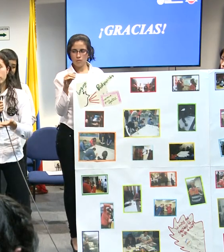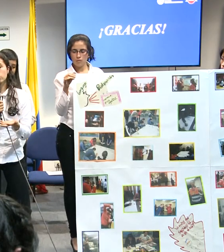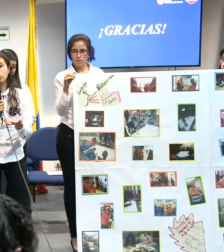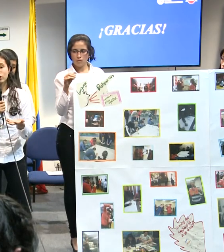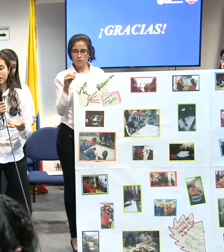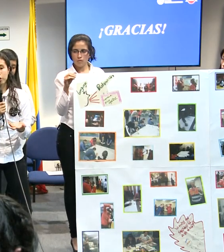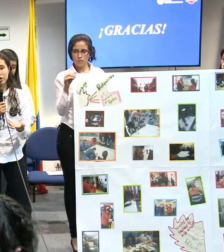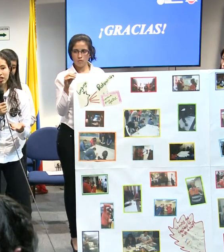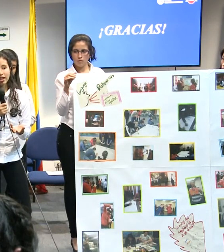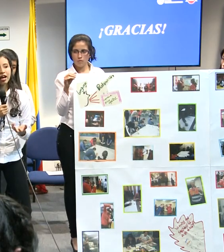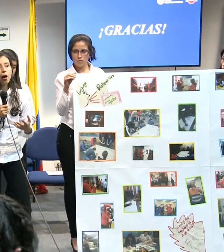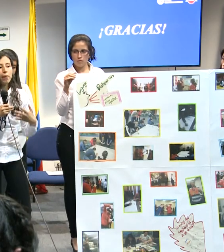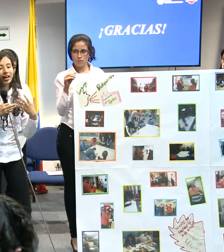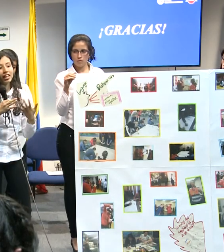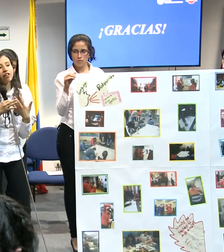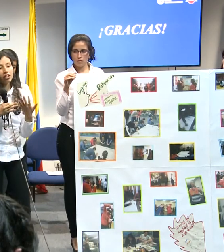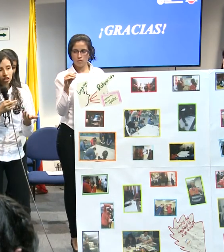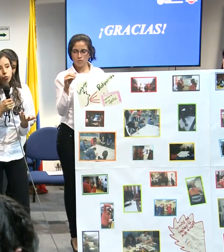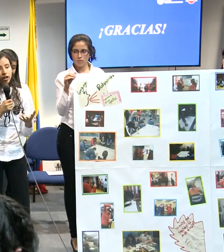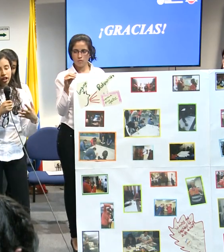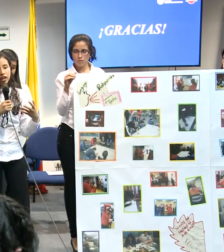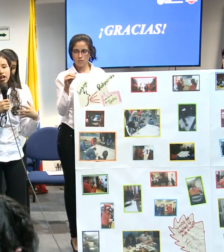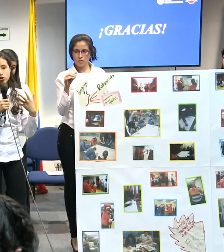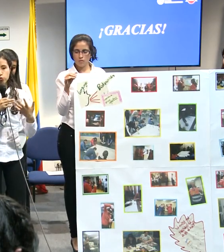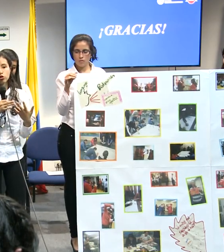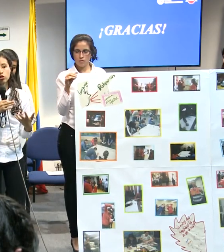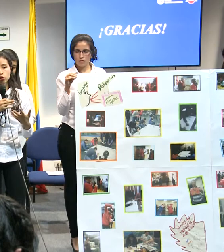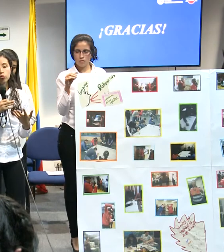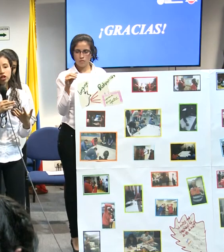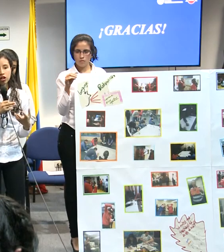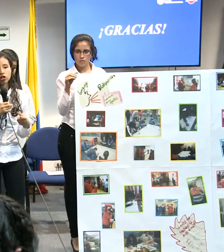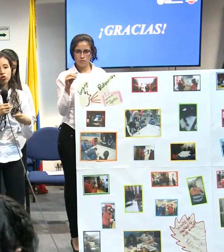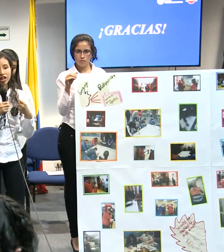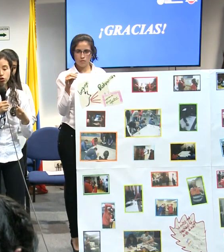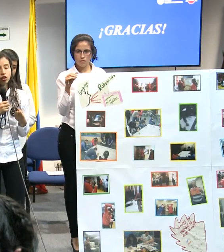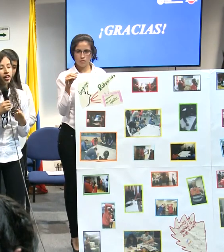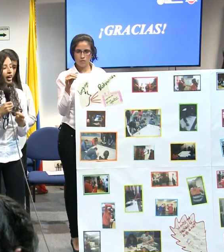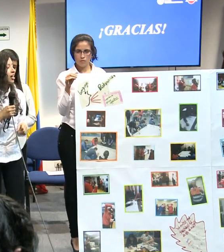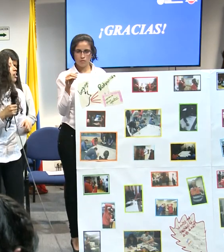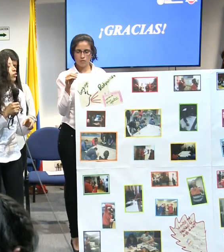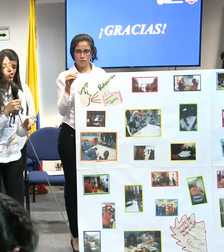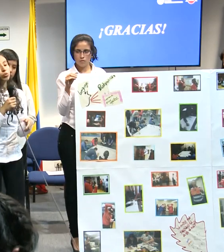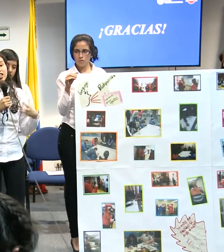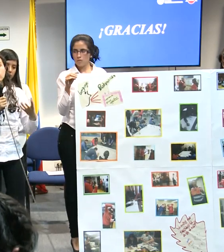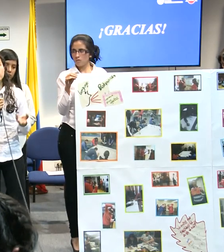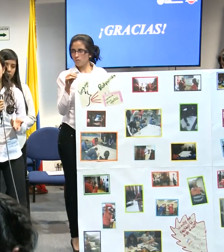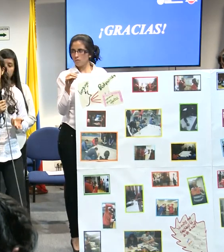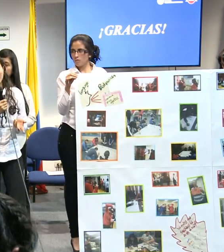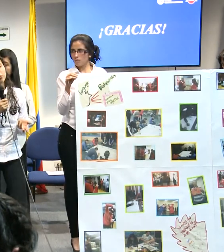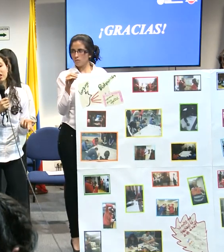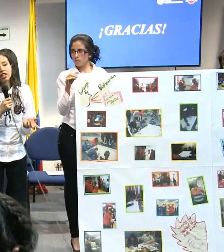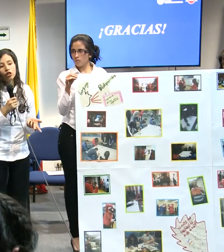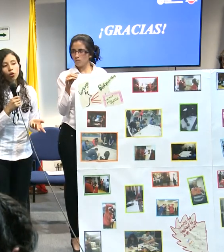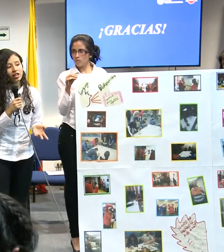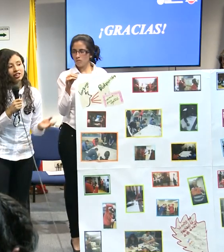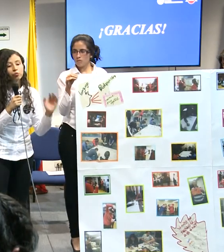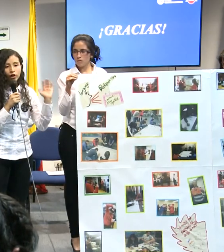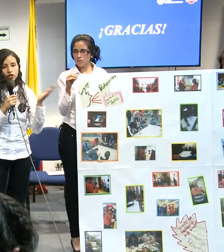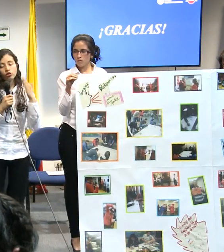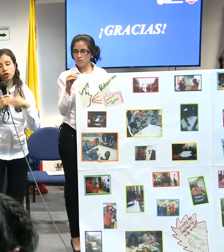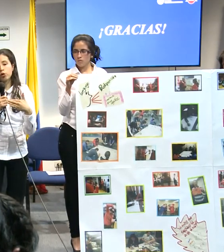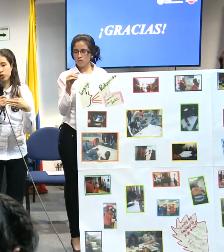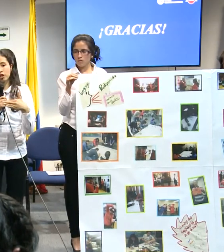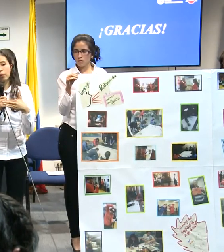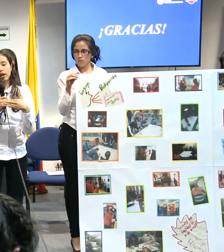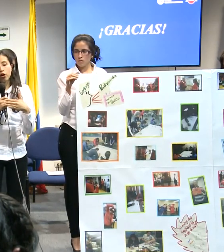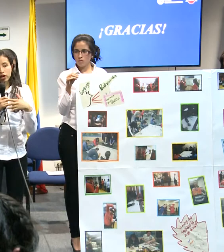con la población con discapacidad para que de verdad se puedan generar esos procesos comunicativos, que eso sea real. Después nos dimos cuenta que el material, por